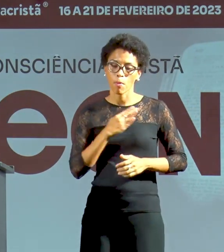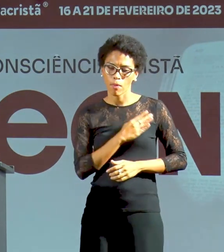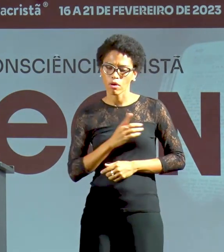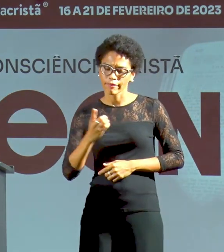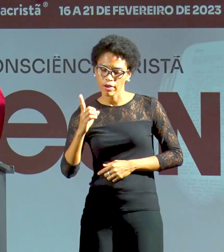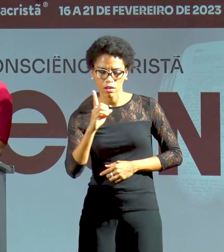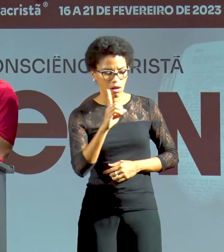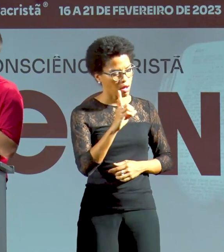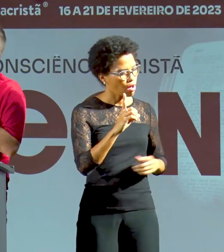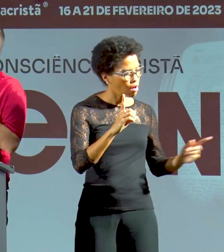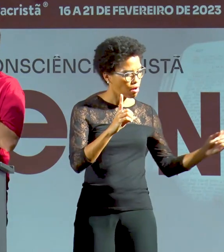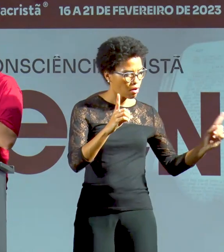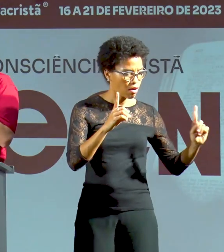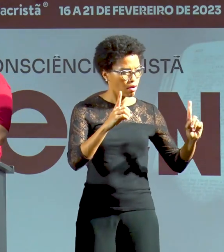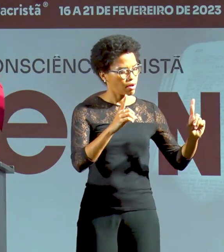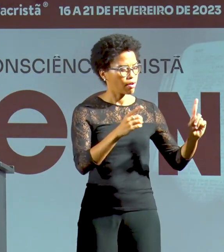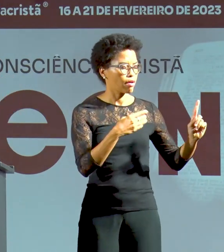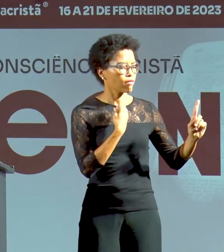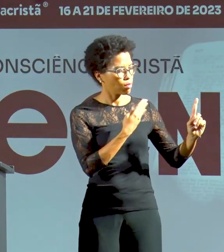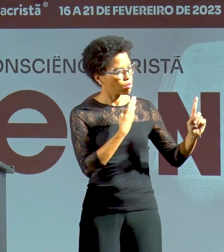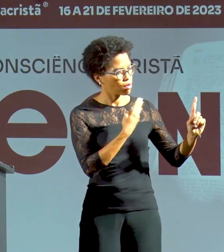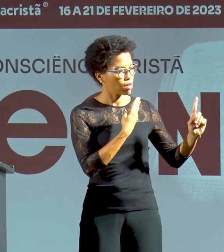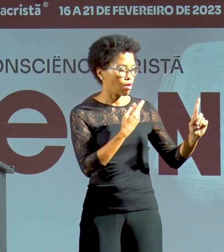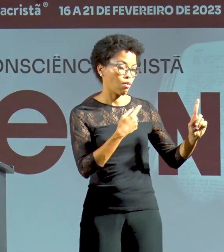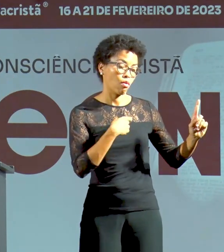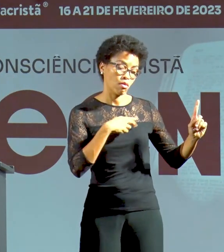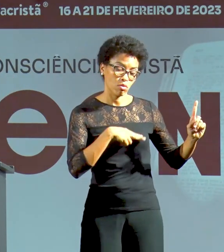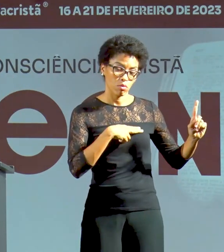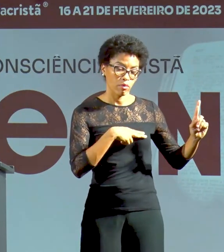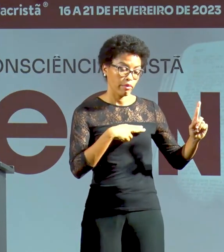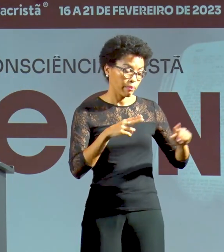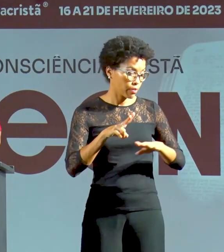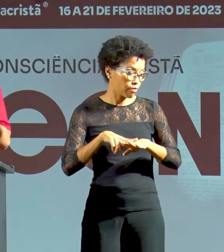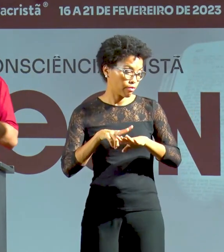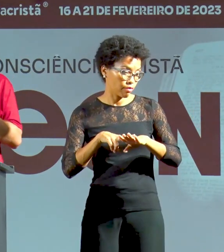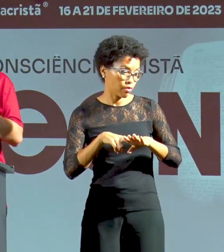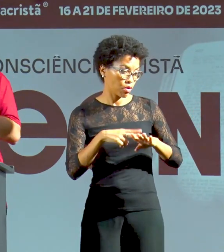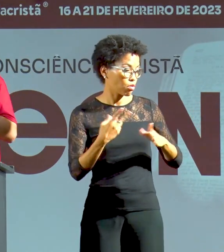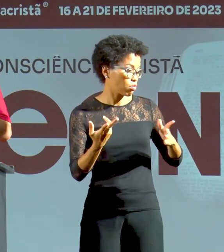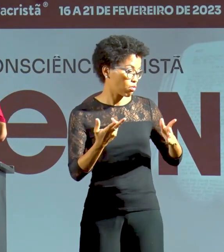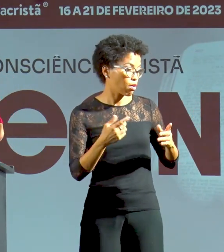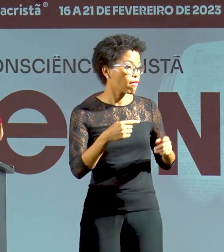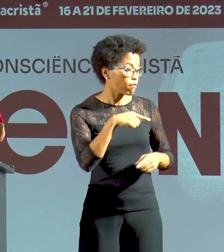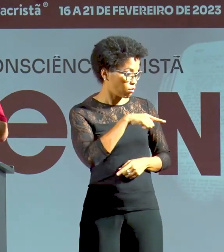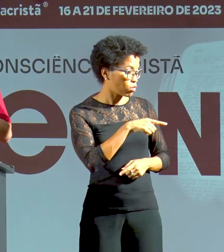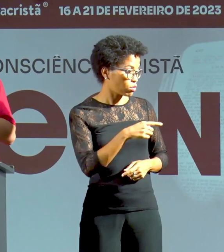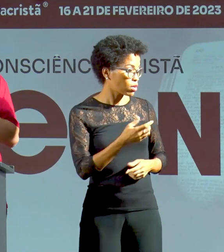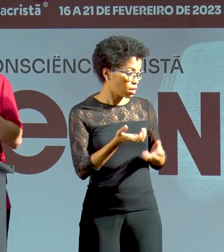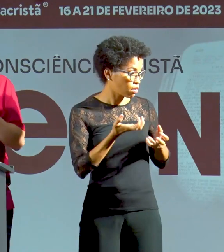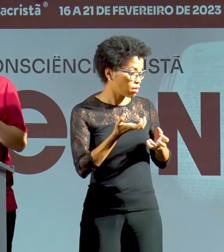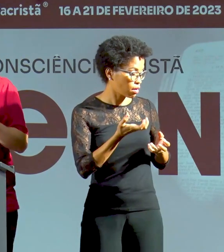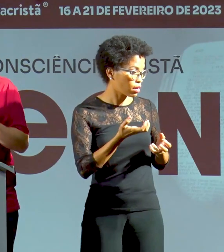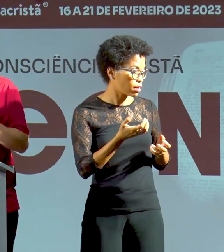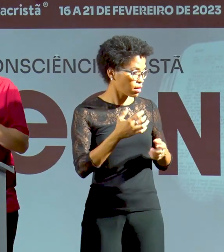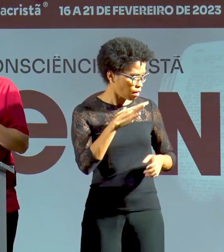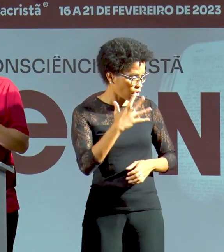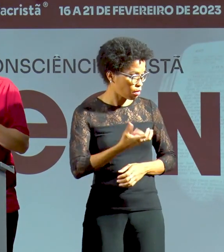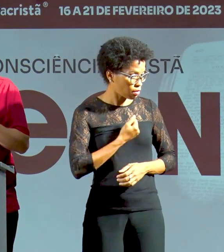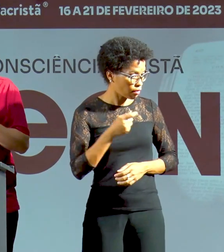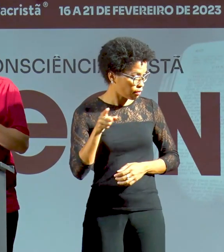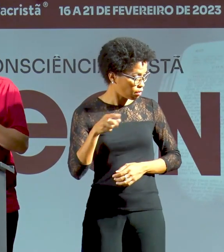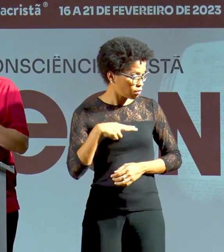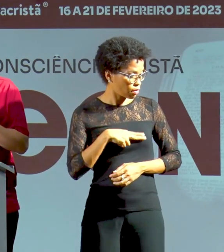Rute Aconteceu tudo aquilo lá da Noemi ela faleceu tá viúva você não quer resgatá-la